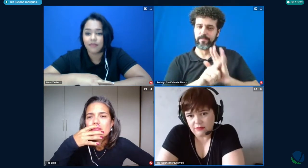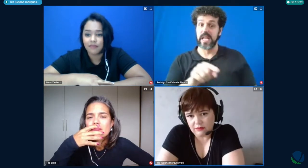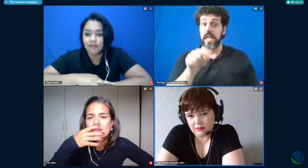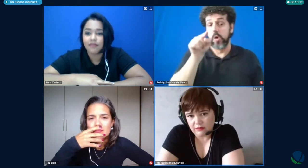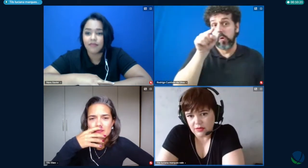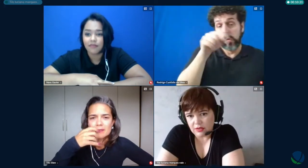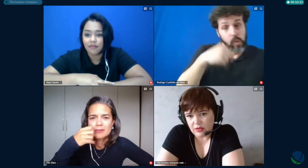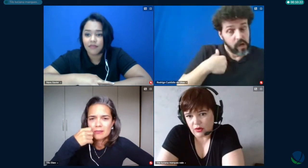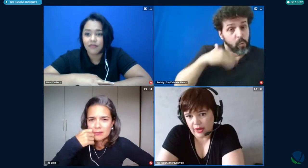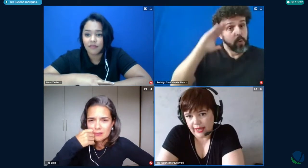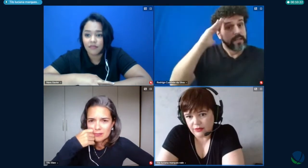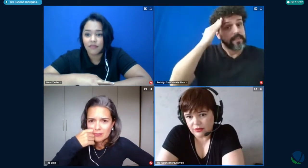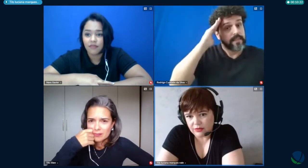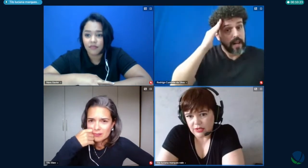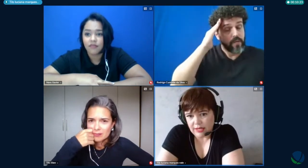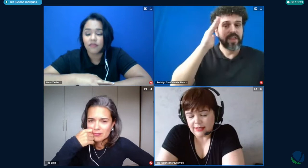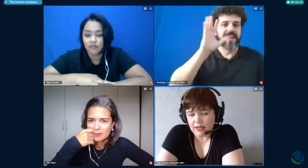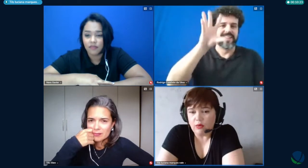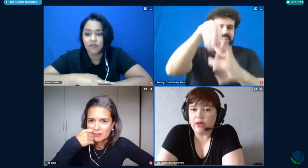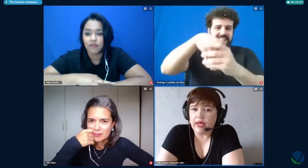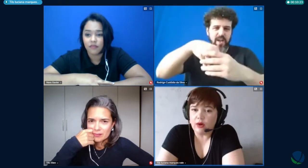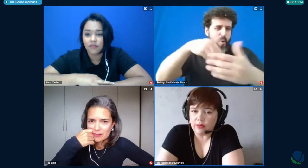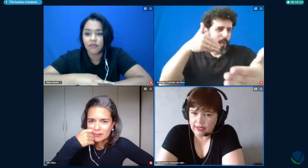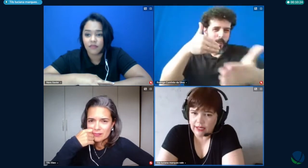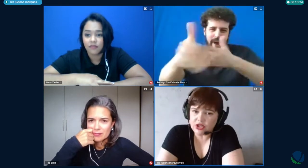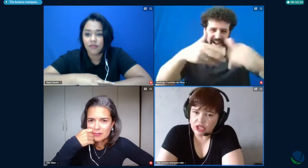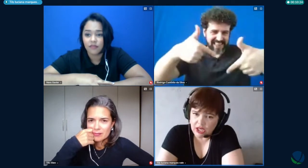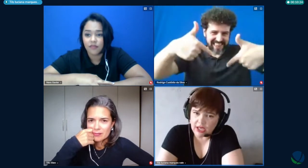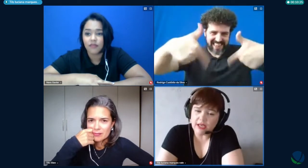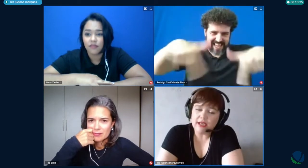lei, correto? Então,